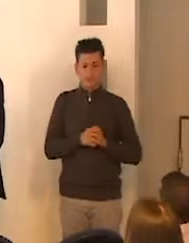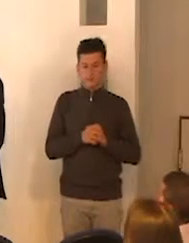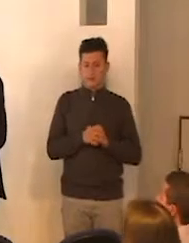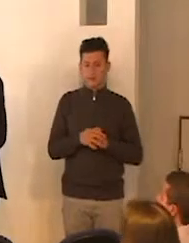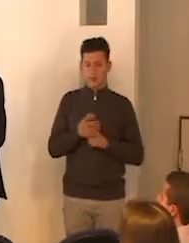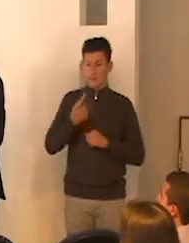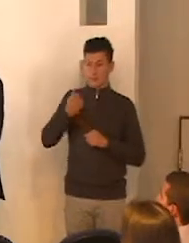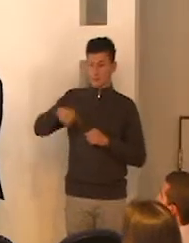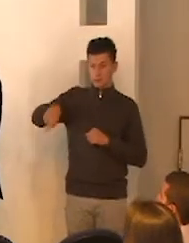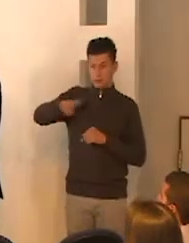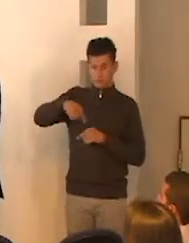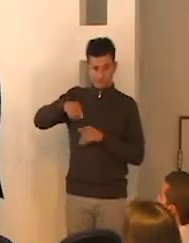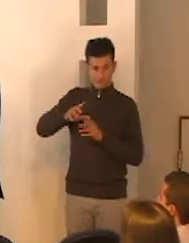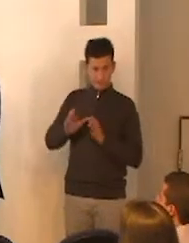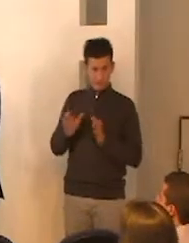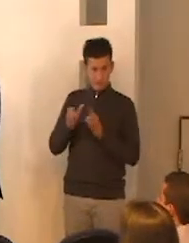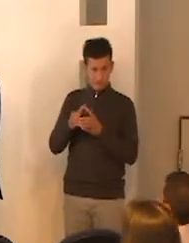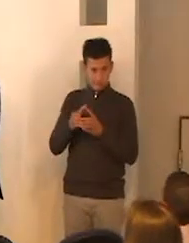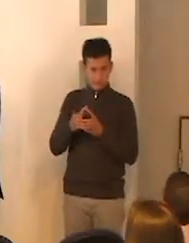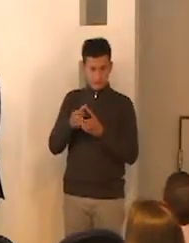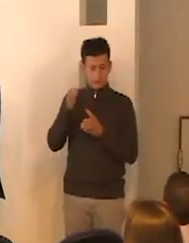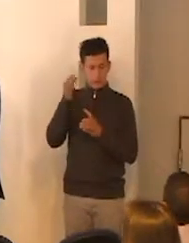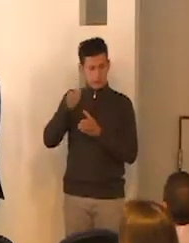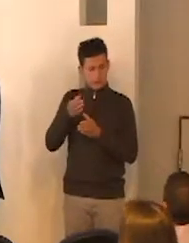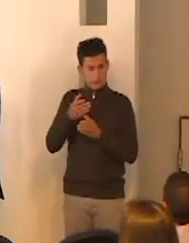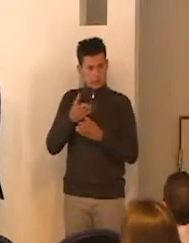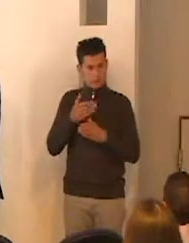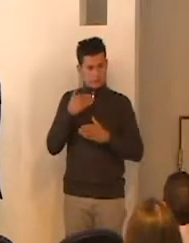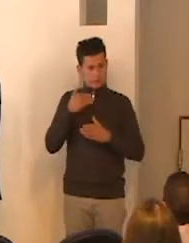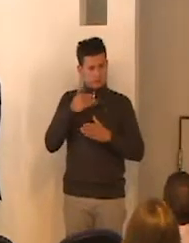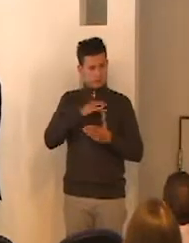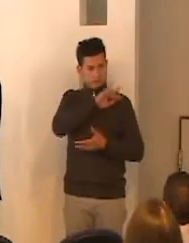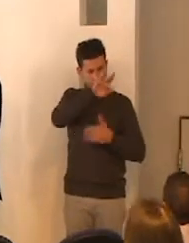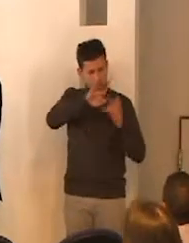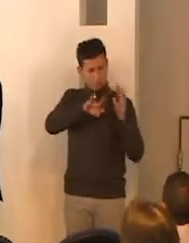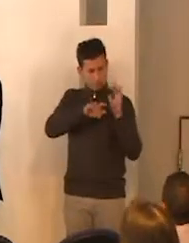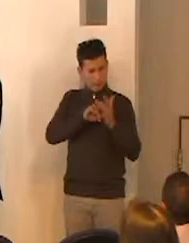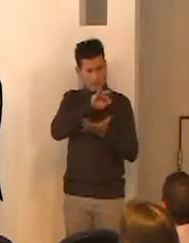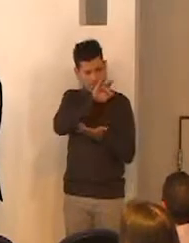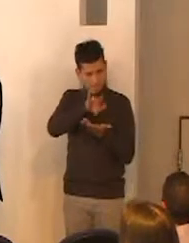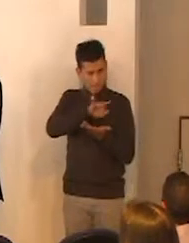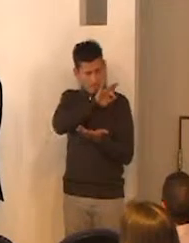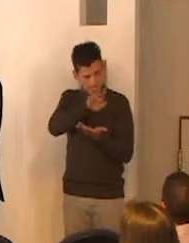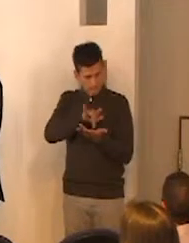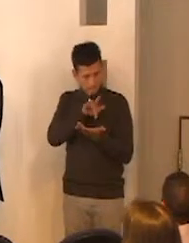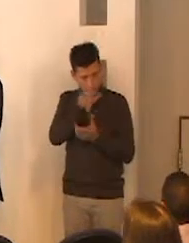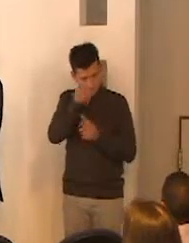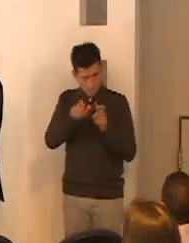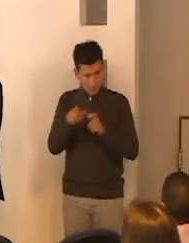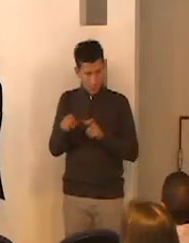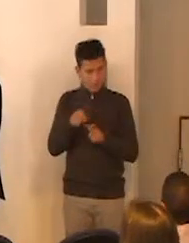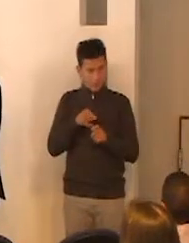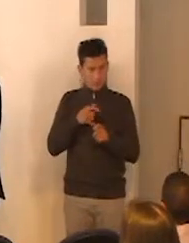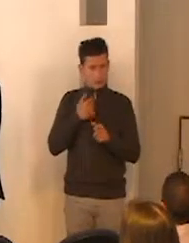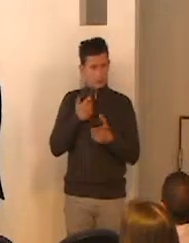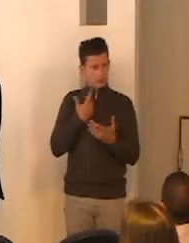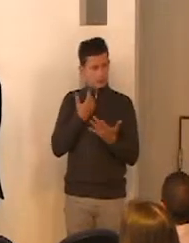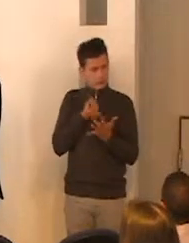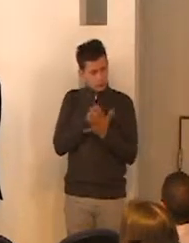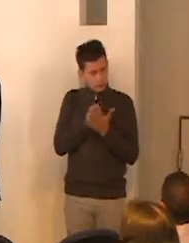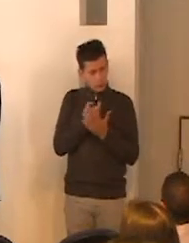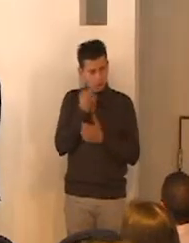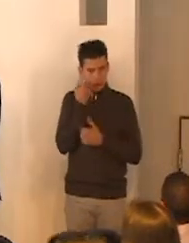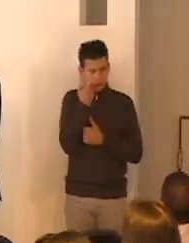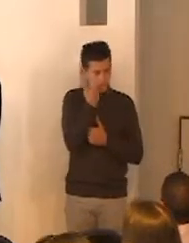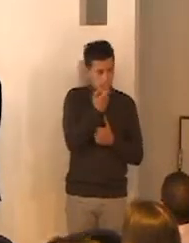Nosotros permanentemente hemos recibido en el programa la búsqueda de ayuda